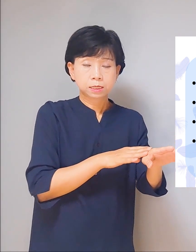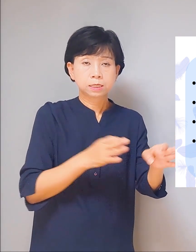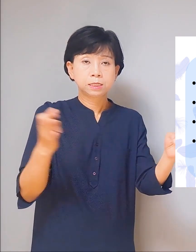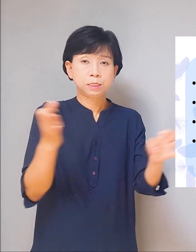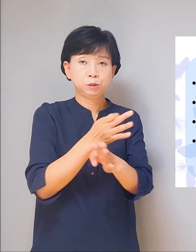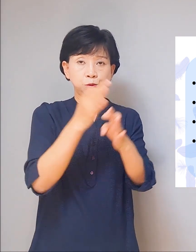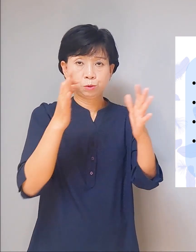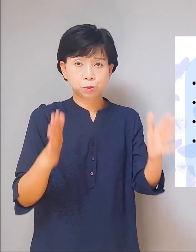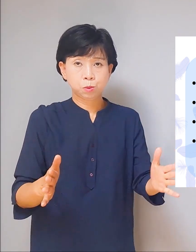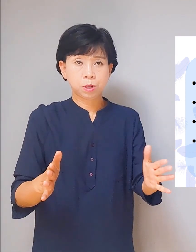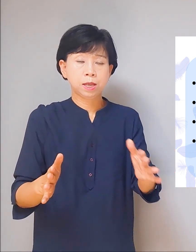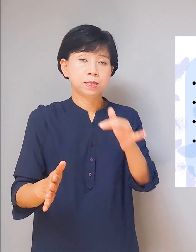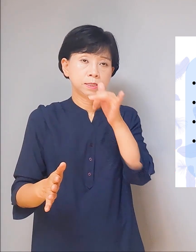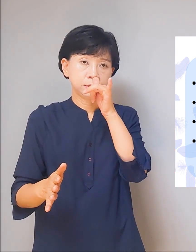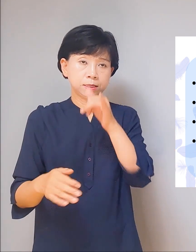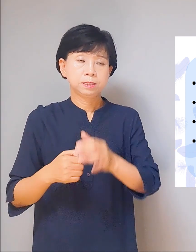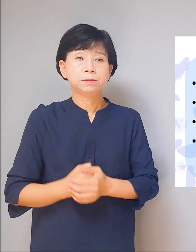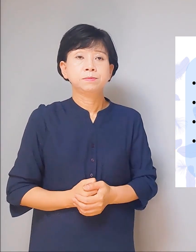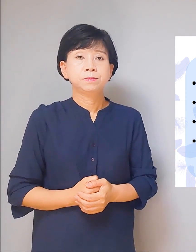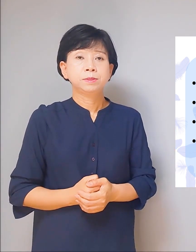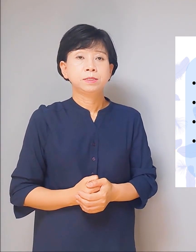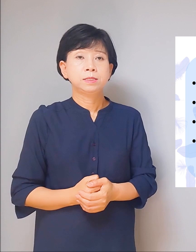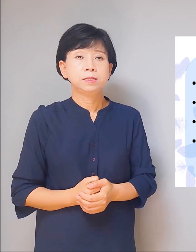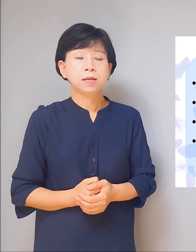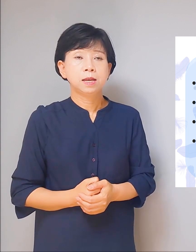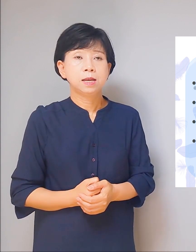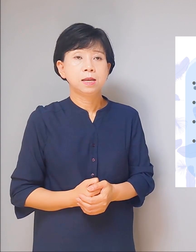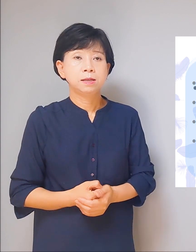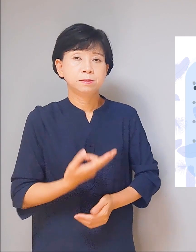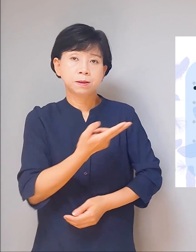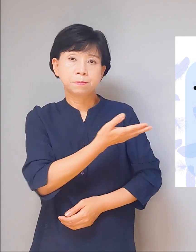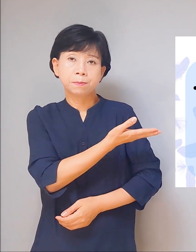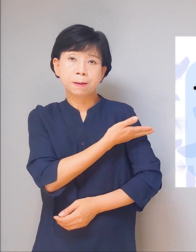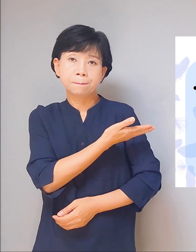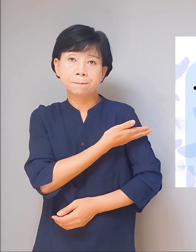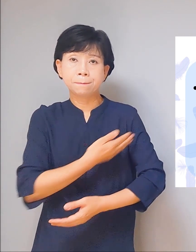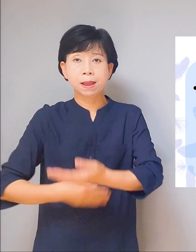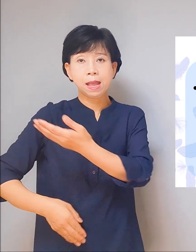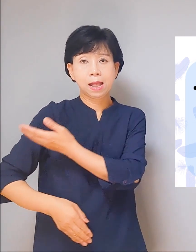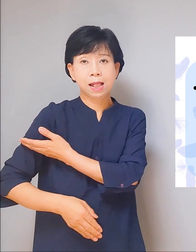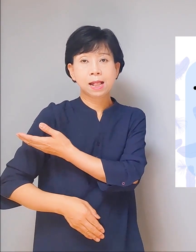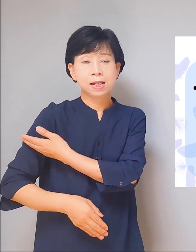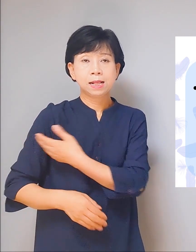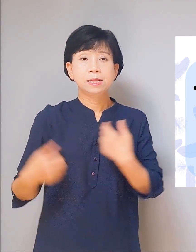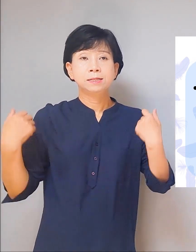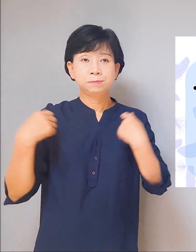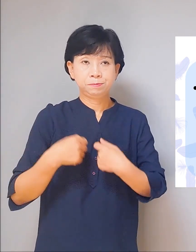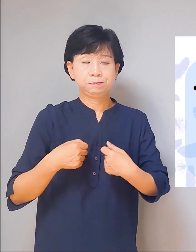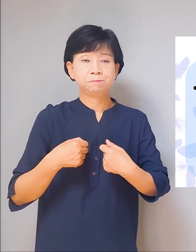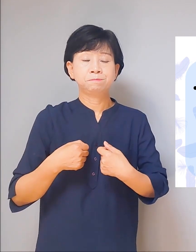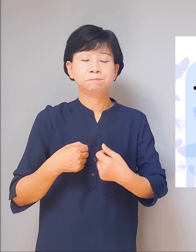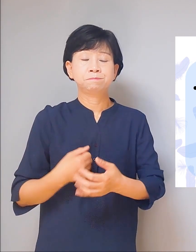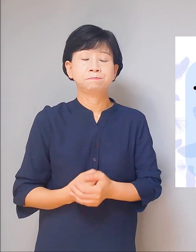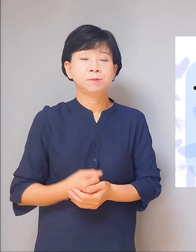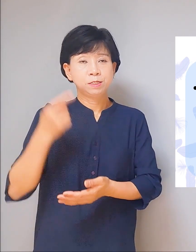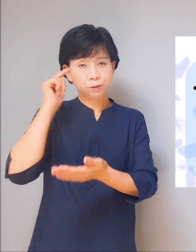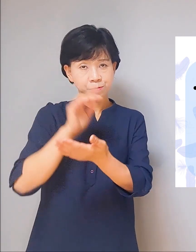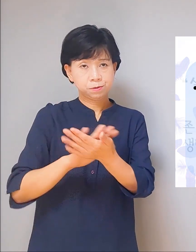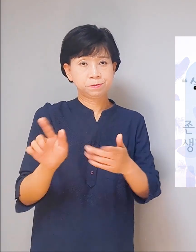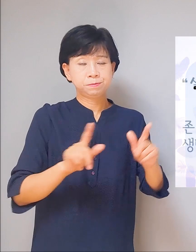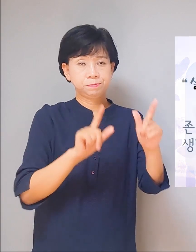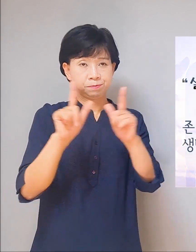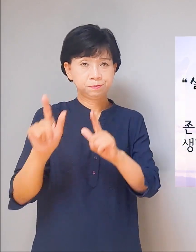바랍니다. 에너지 절약을 위해 시원한 차림으로 오시기 바랍니다. 입원한 분이 계십니다. 기도